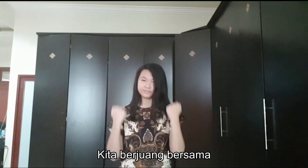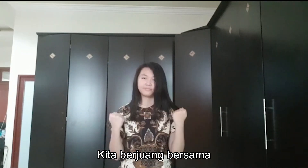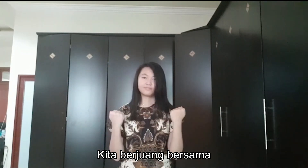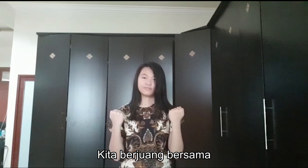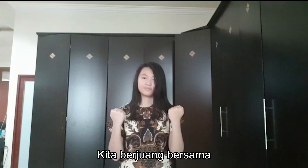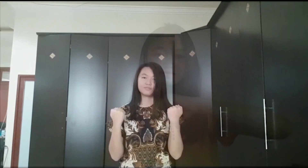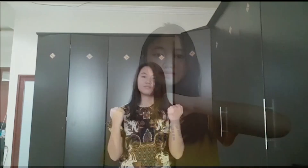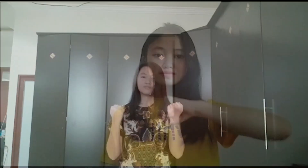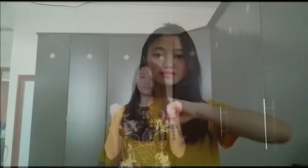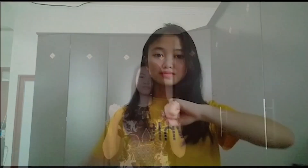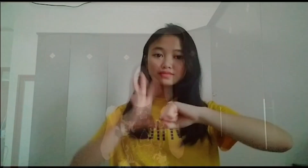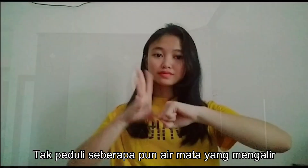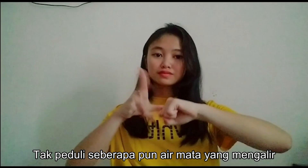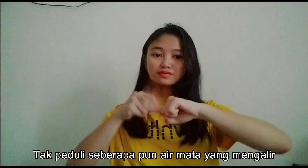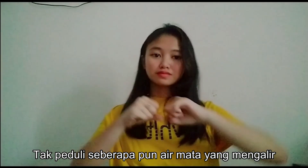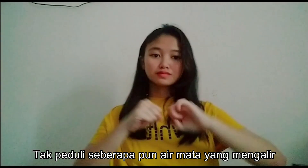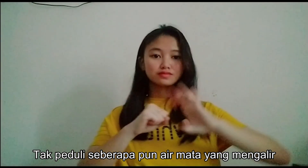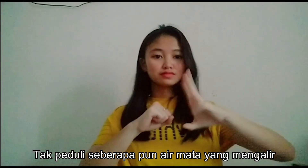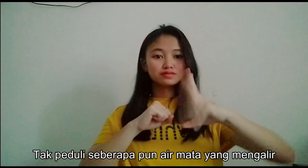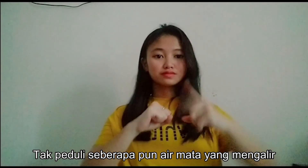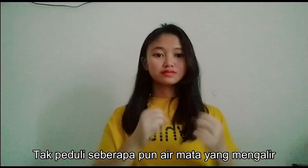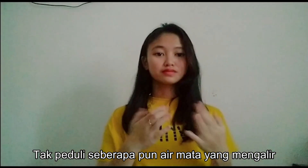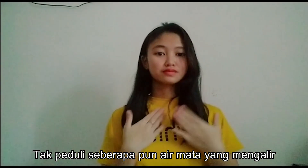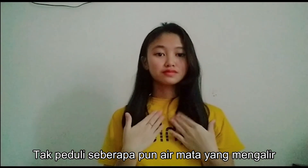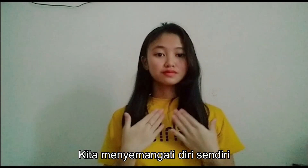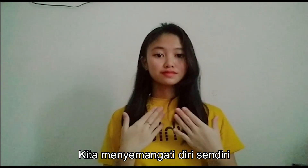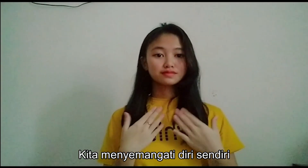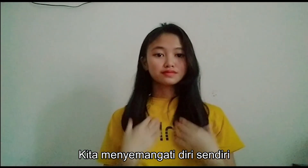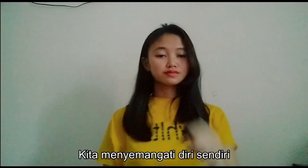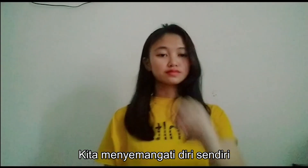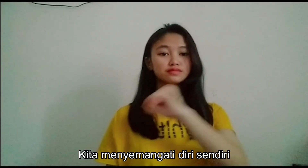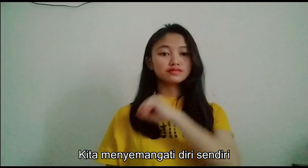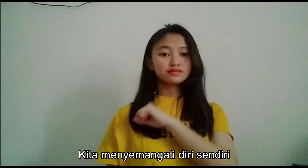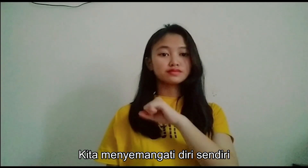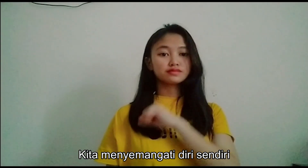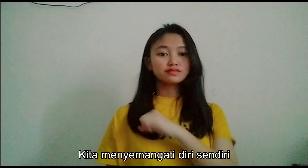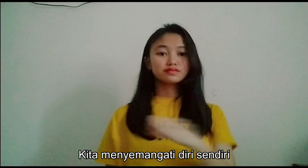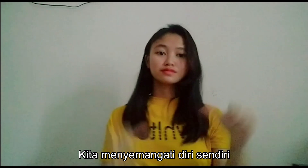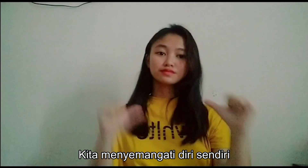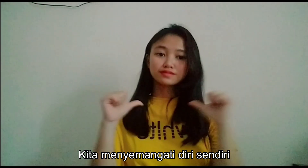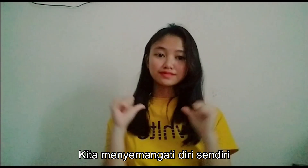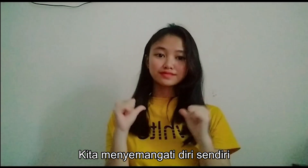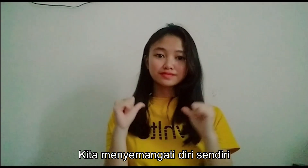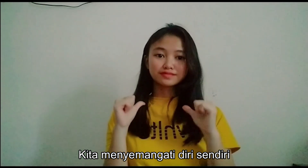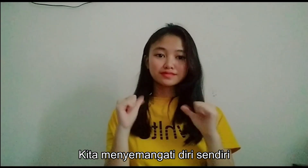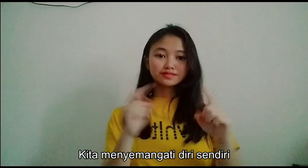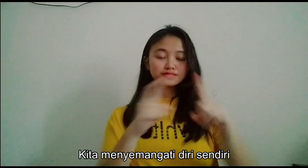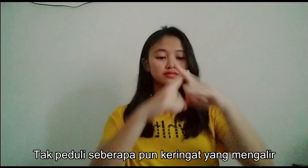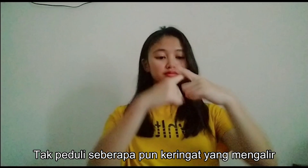力。不管多少泪水，我们鼓励自己。不管